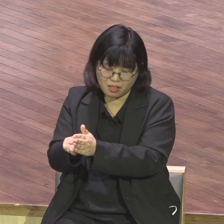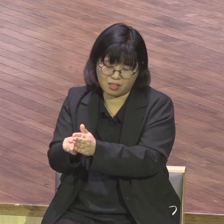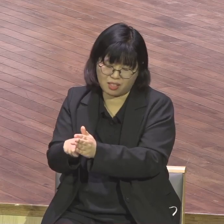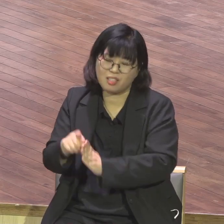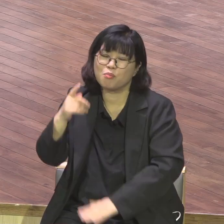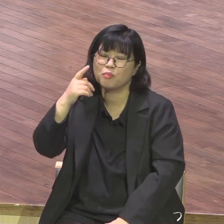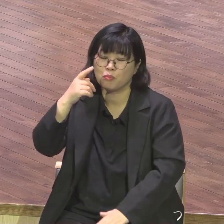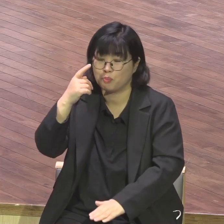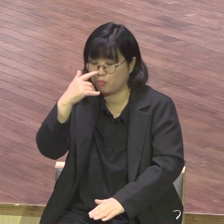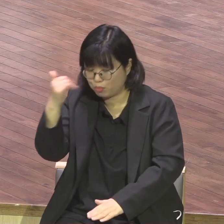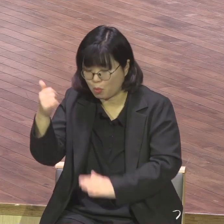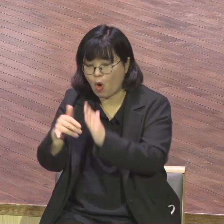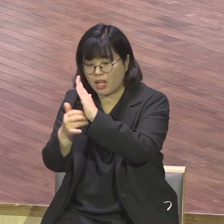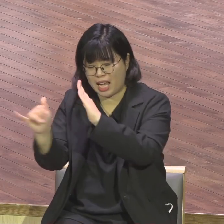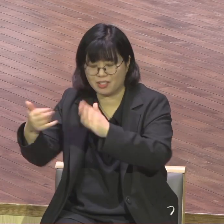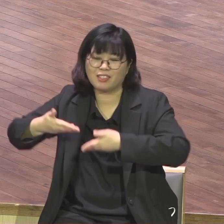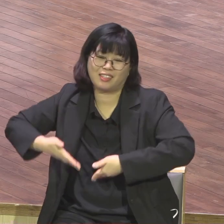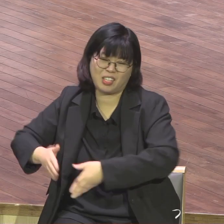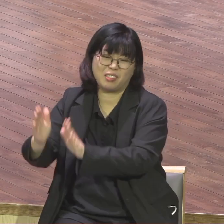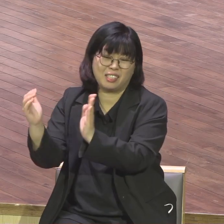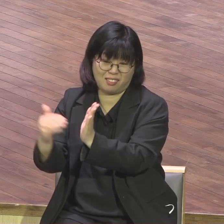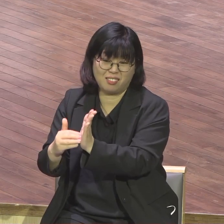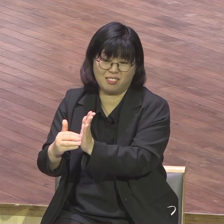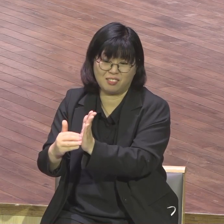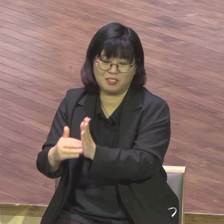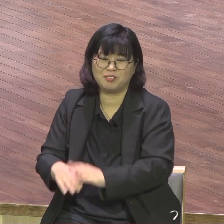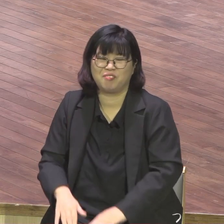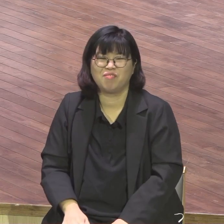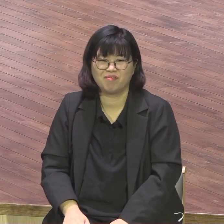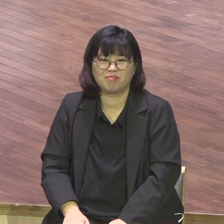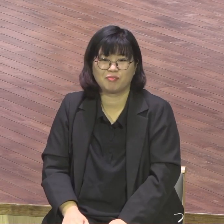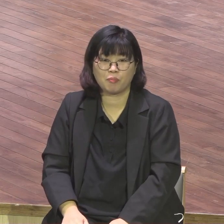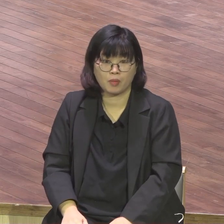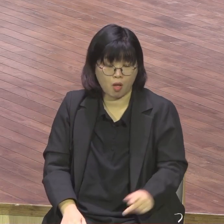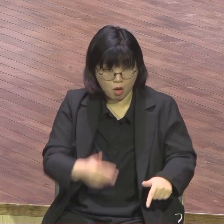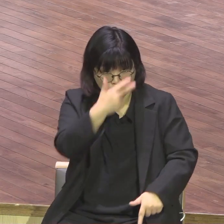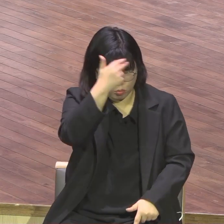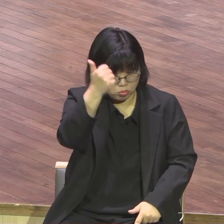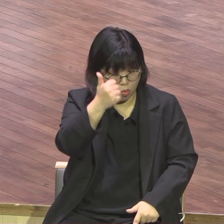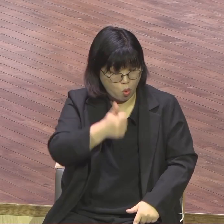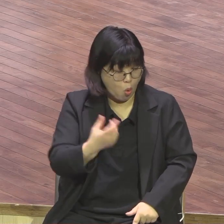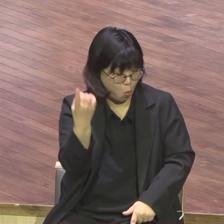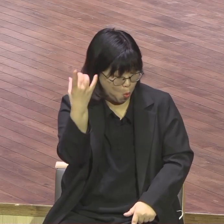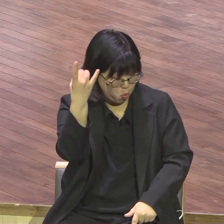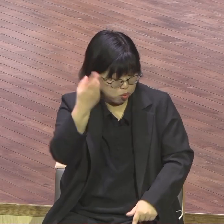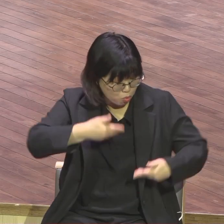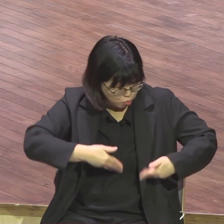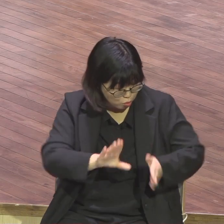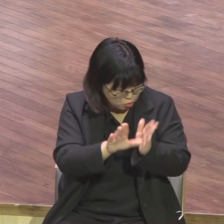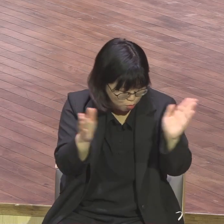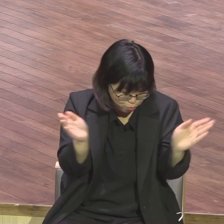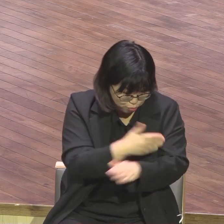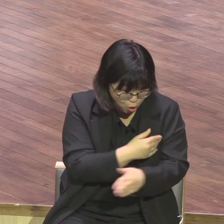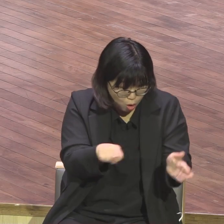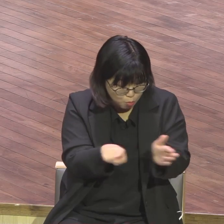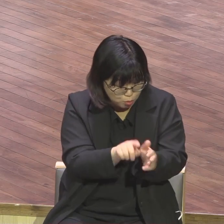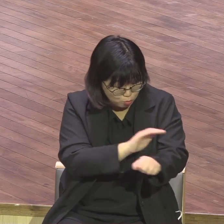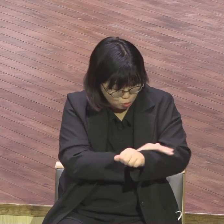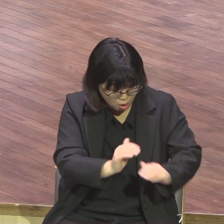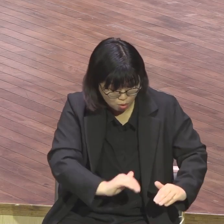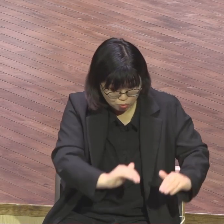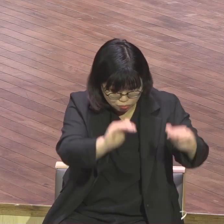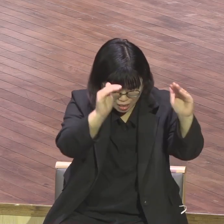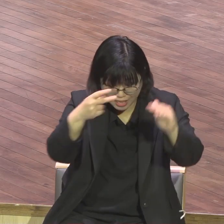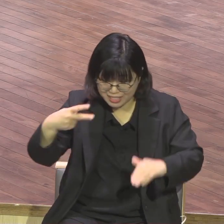딱 한 마음이었어요. 이게 성령이 하나 돼가지고 전혀 배경이 다른데 복음 안에서 딱 하나 되게